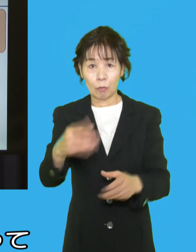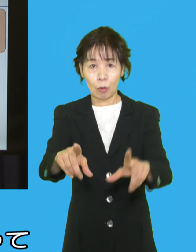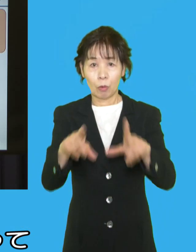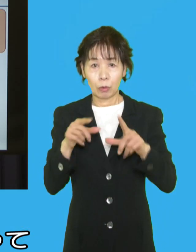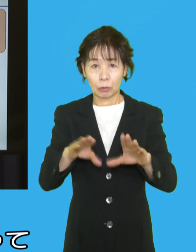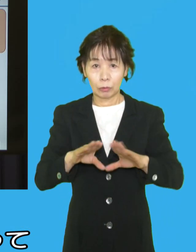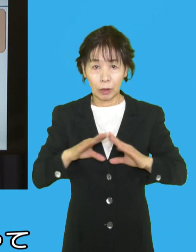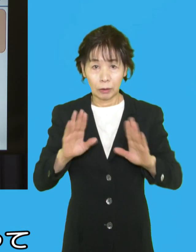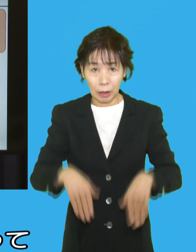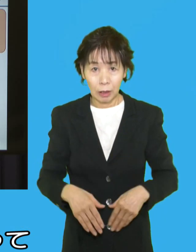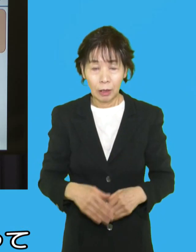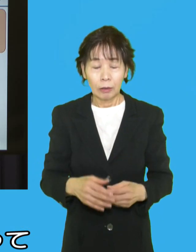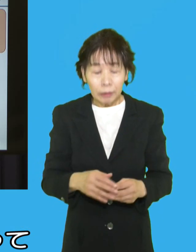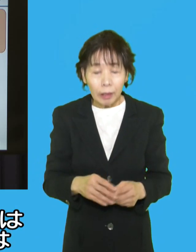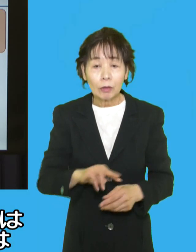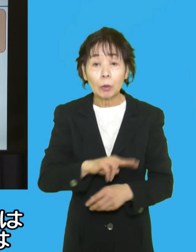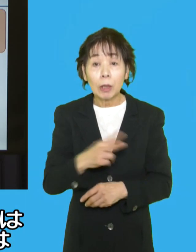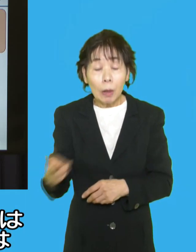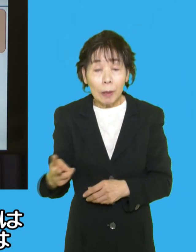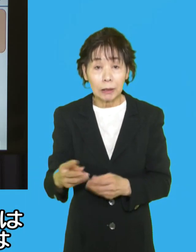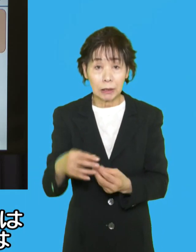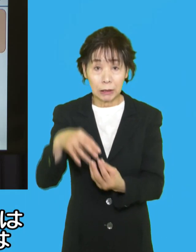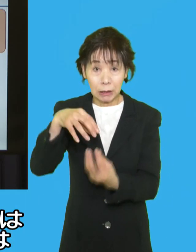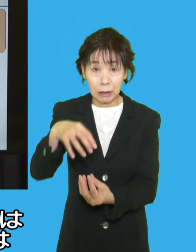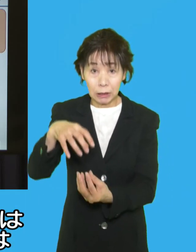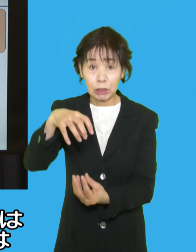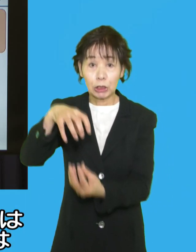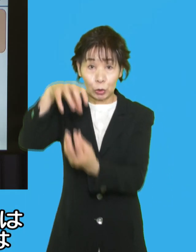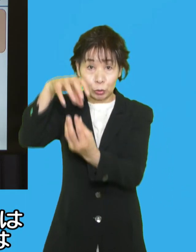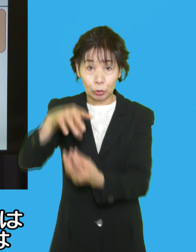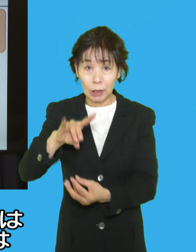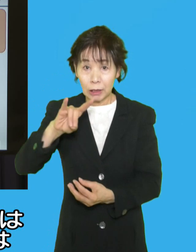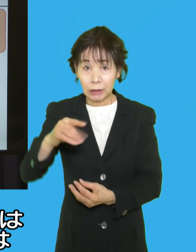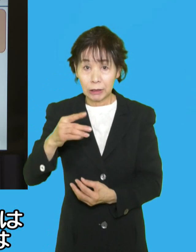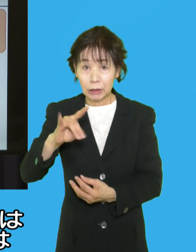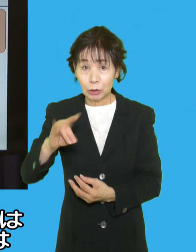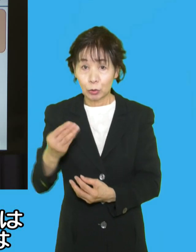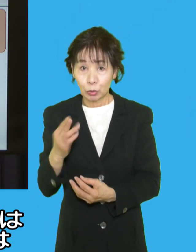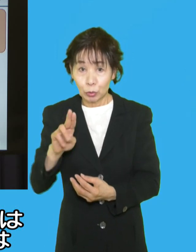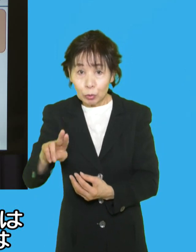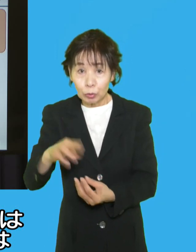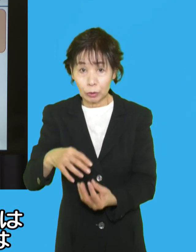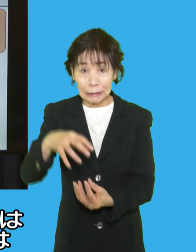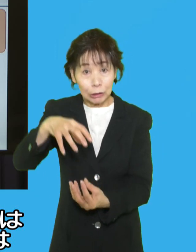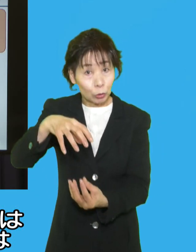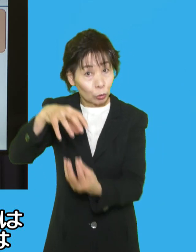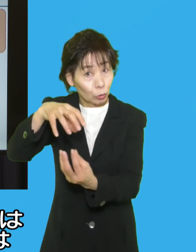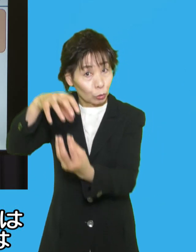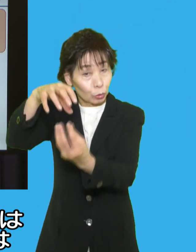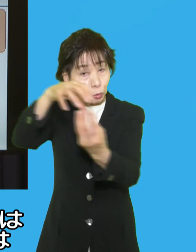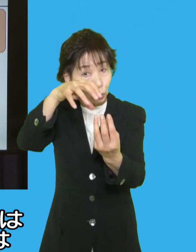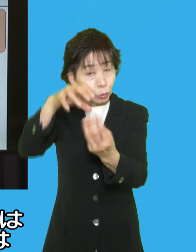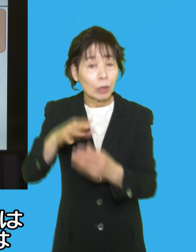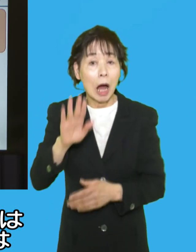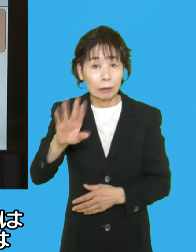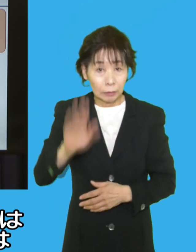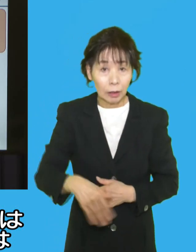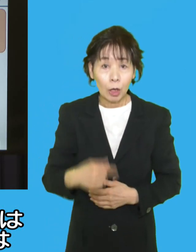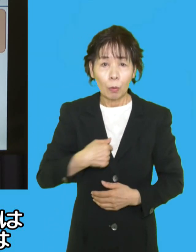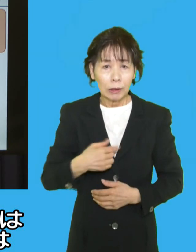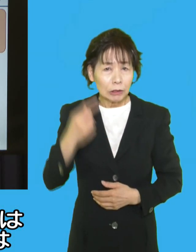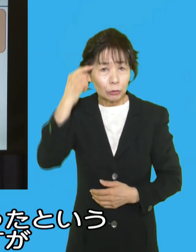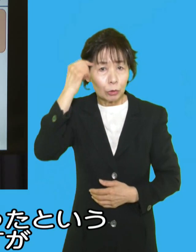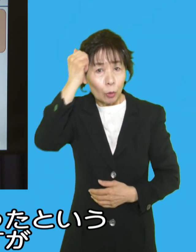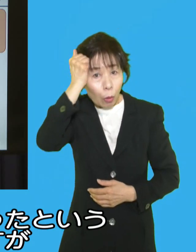機能としての気球というのが話があって、でそこの跡地についてはごめんなさい、私の記憶では箱